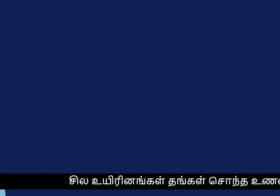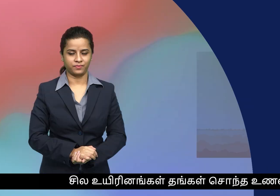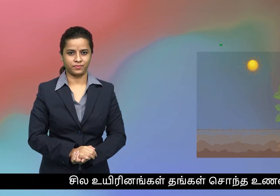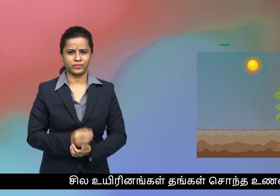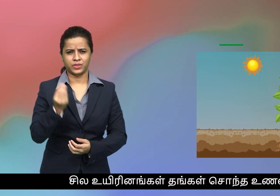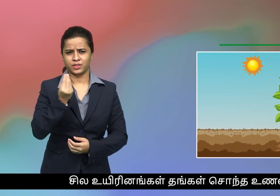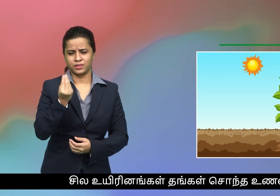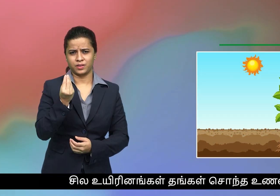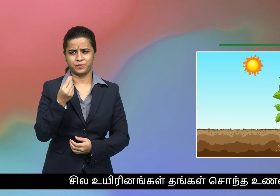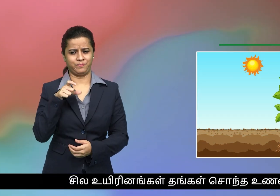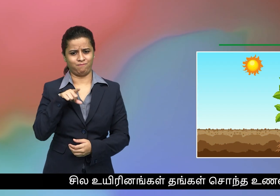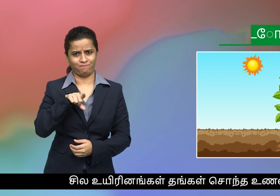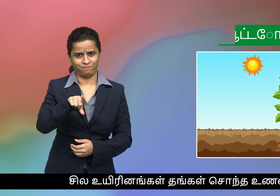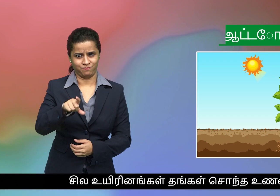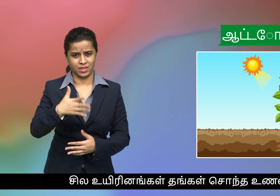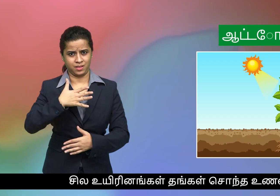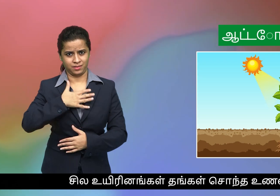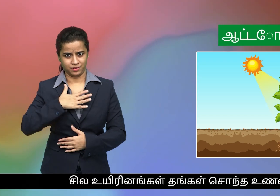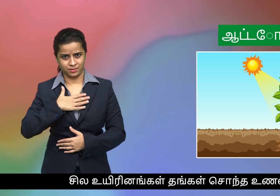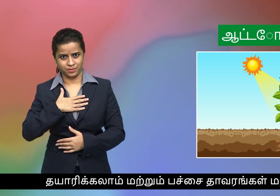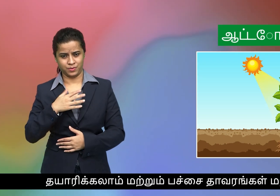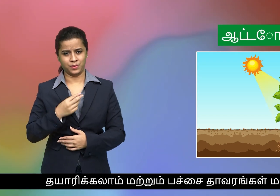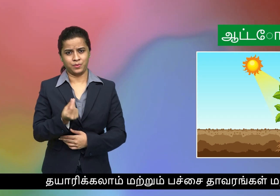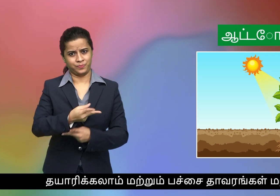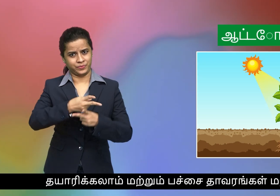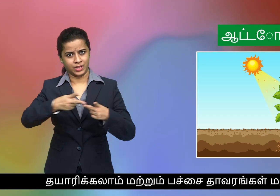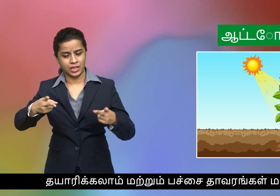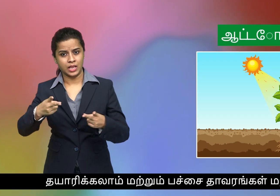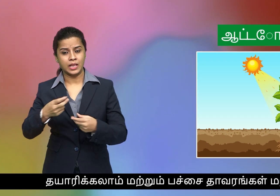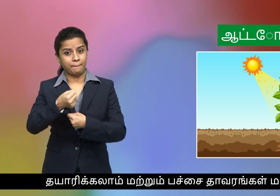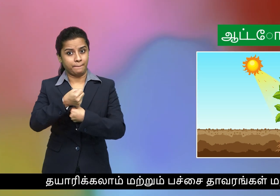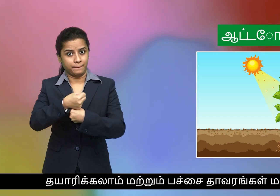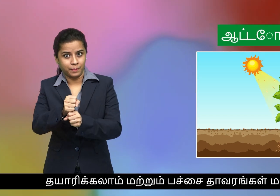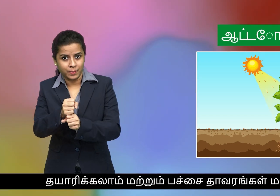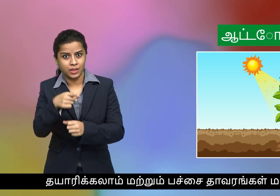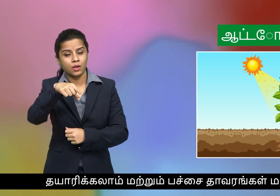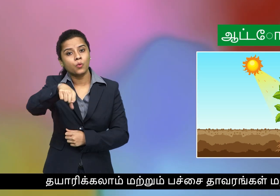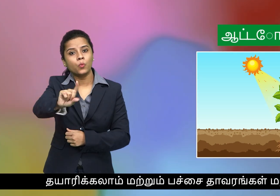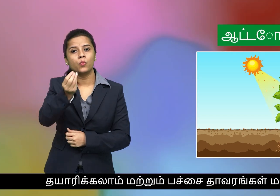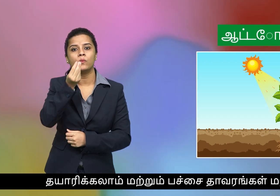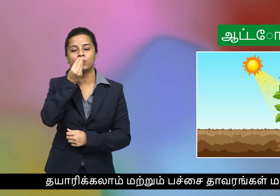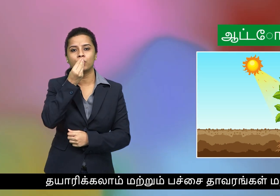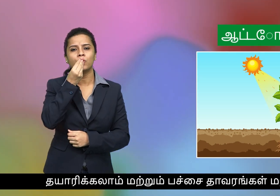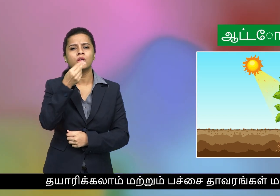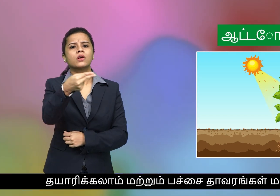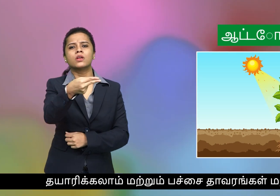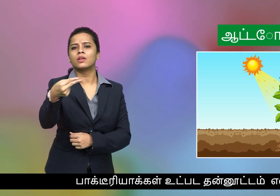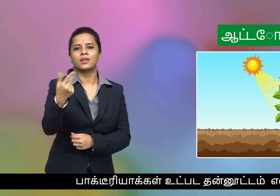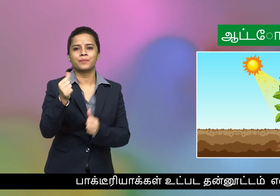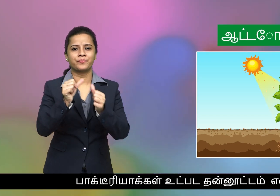சில உயிரினங்கள் தங்கள் சொந்த உணவை தயாரிக்கலாம் மற்றும் பச்சை தாவரங்கள் மற்றும் சில